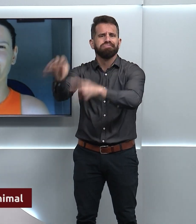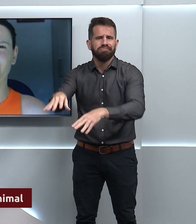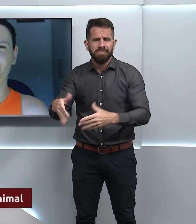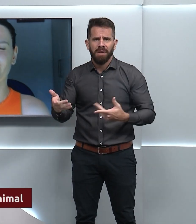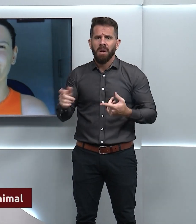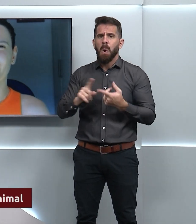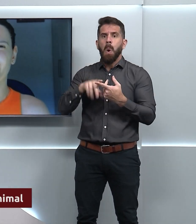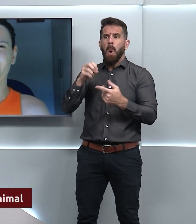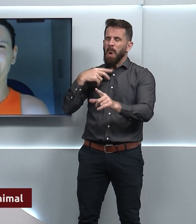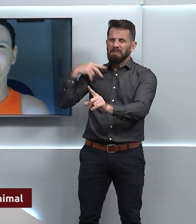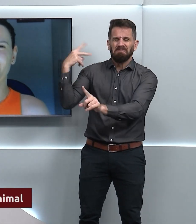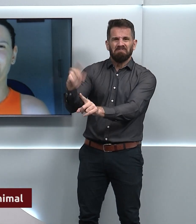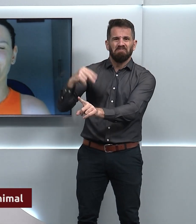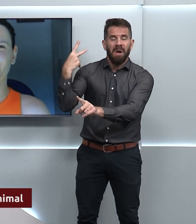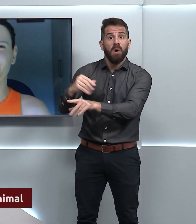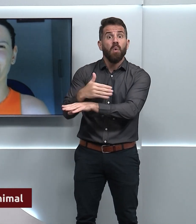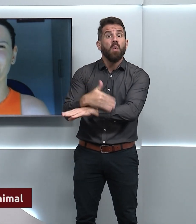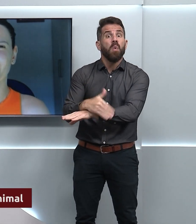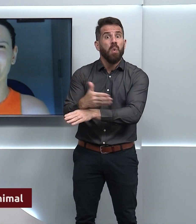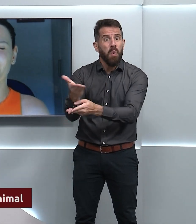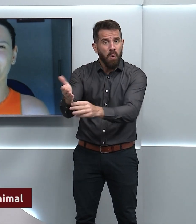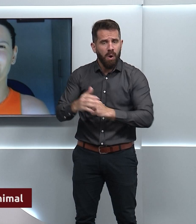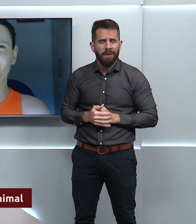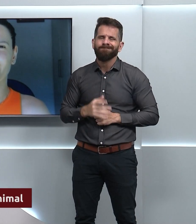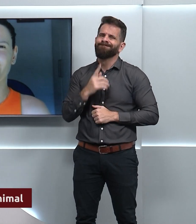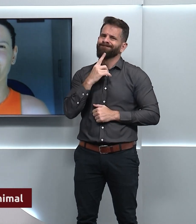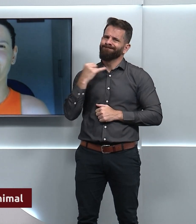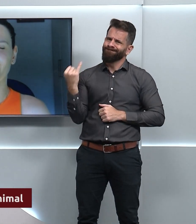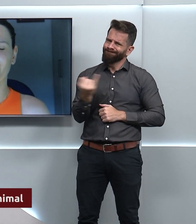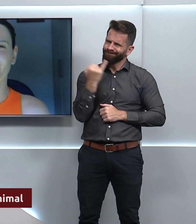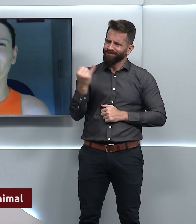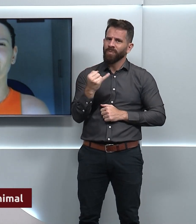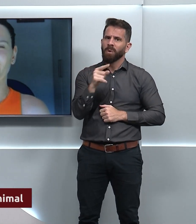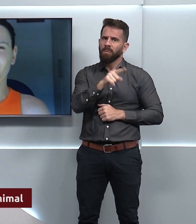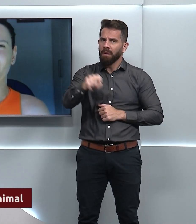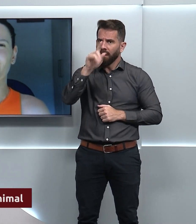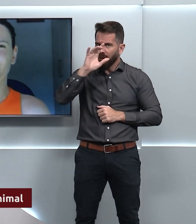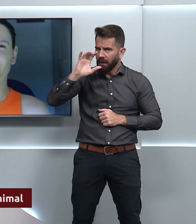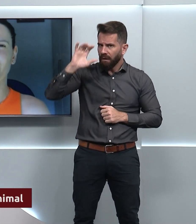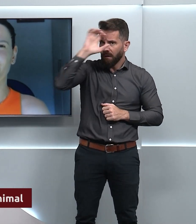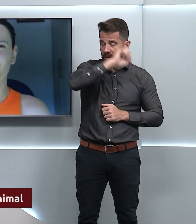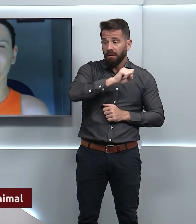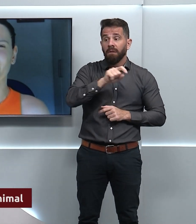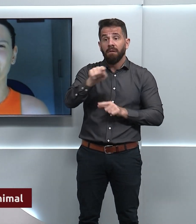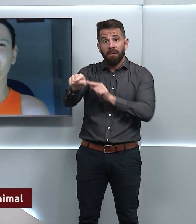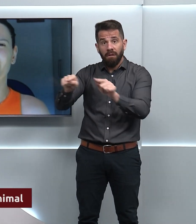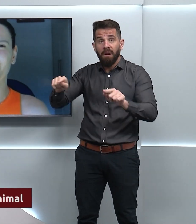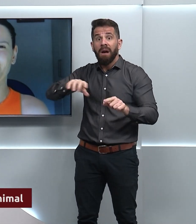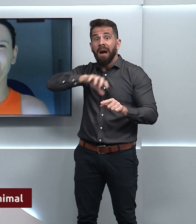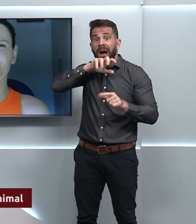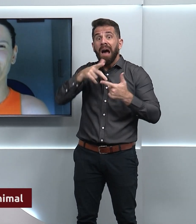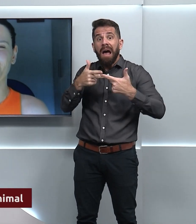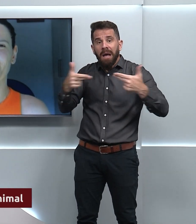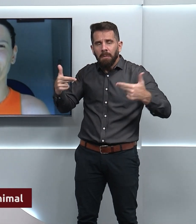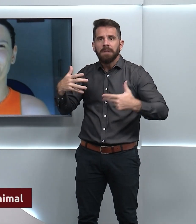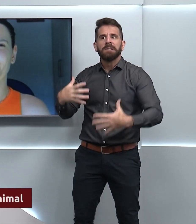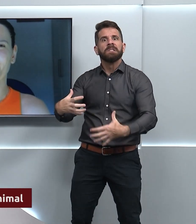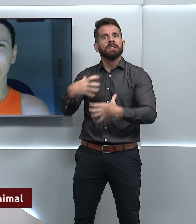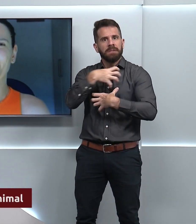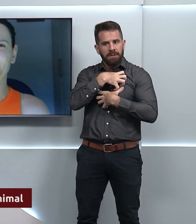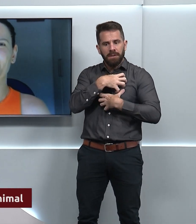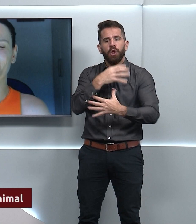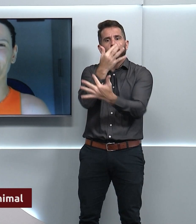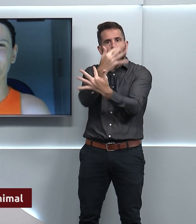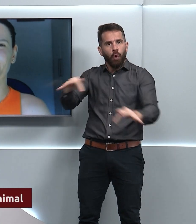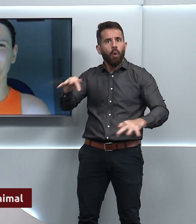ruas. É importante as pessoas terem consciência de que os animais sentem, as dores, os sofrimentos e que é